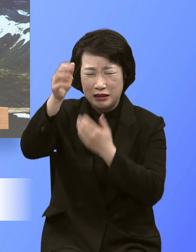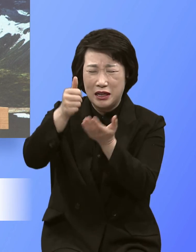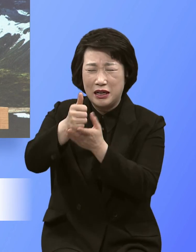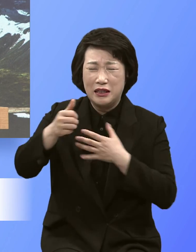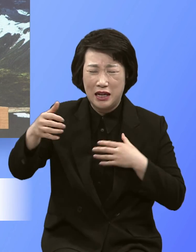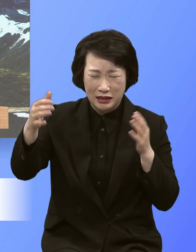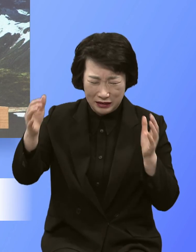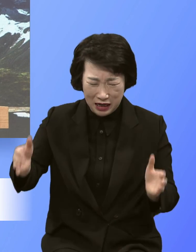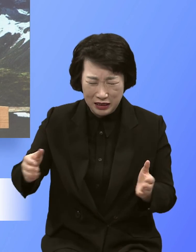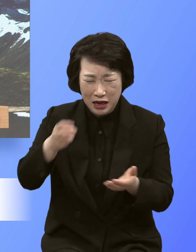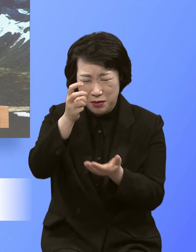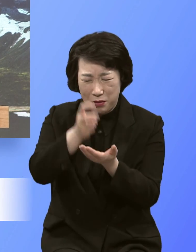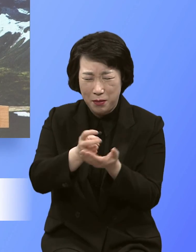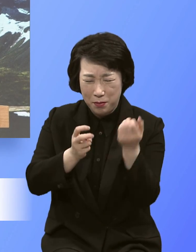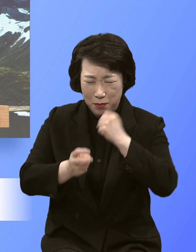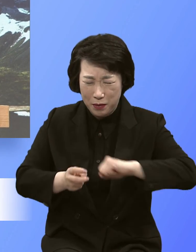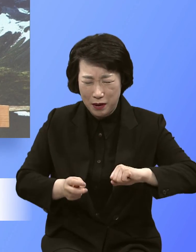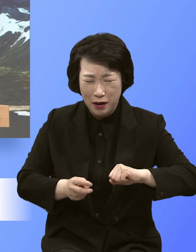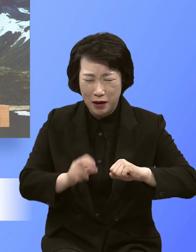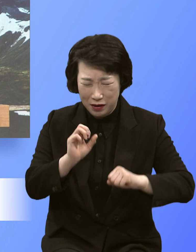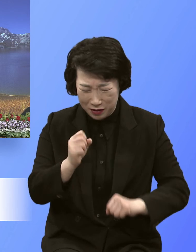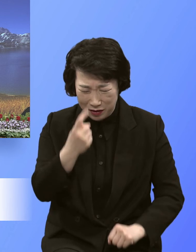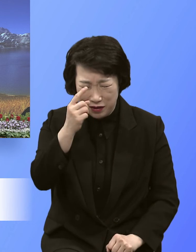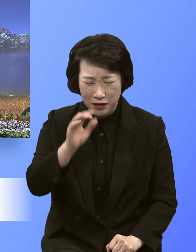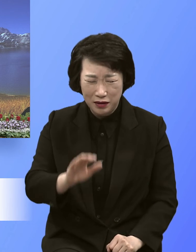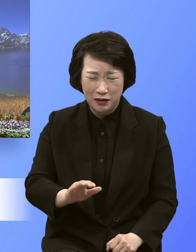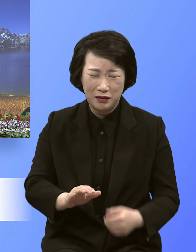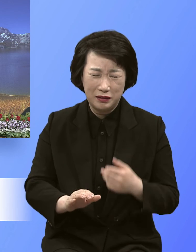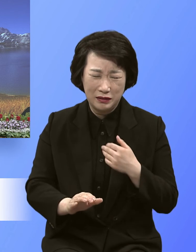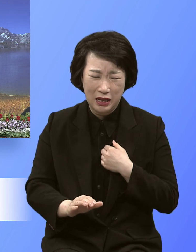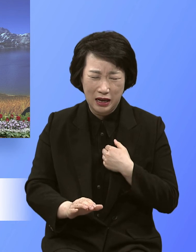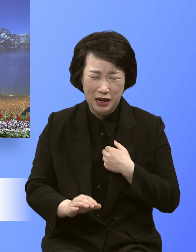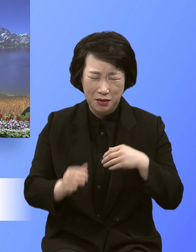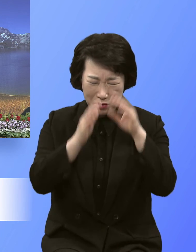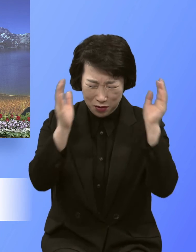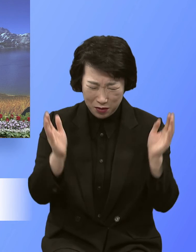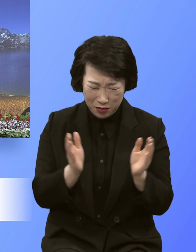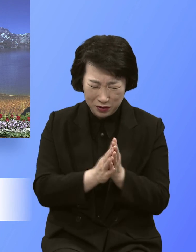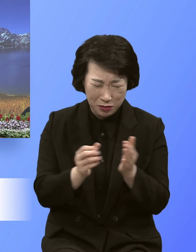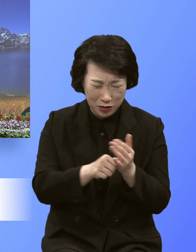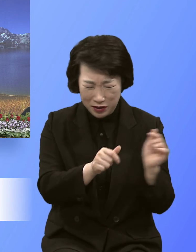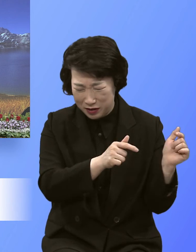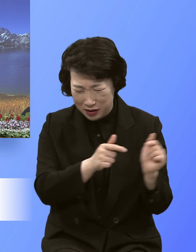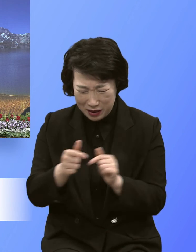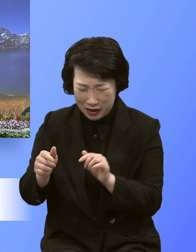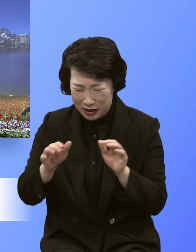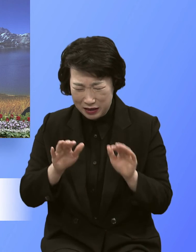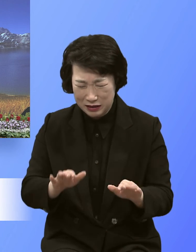하나님과의 질서가 파괴됨으로 인해서 모든 만물을